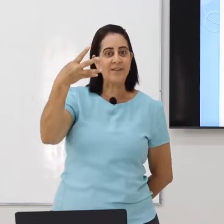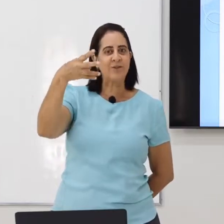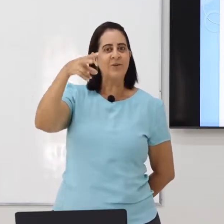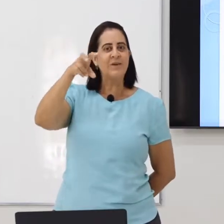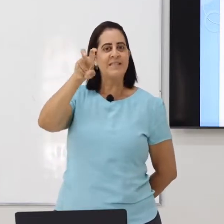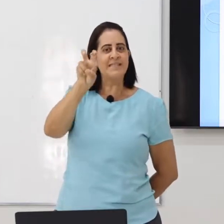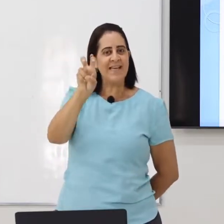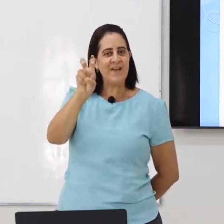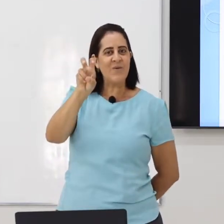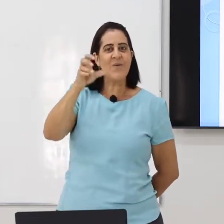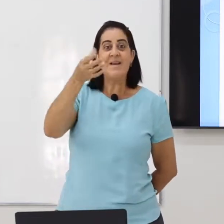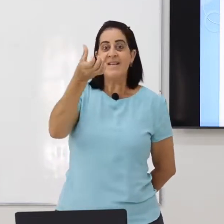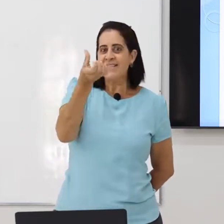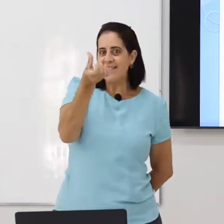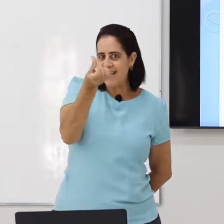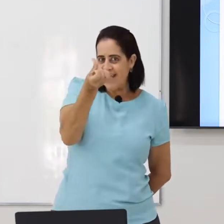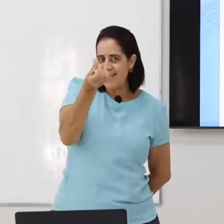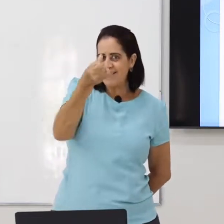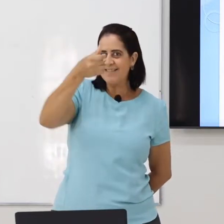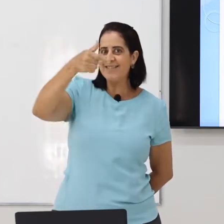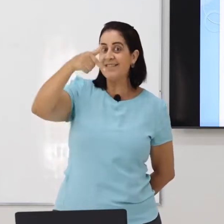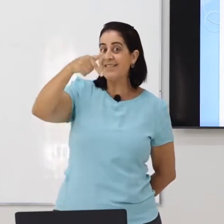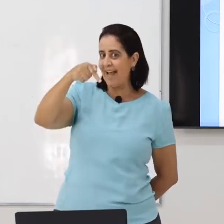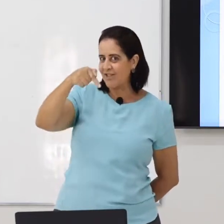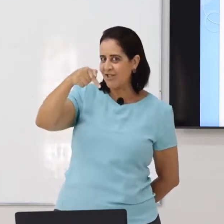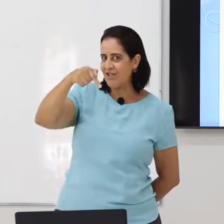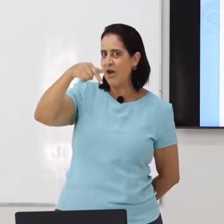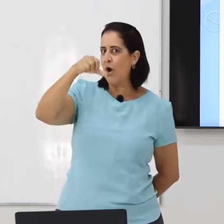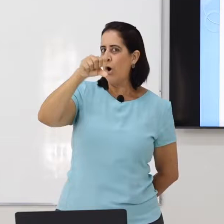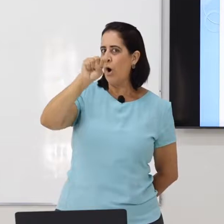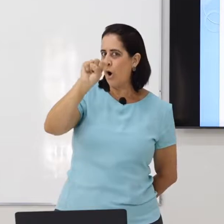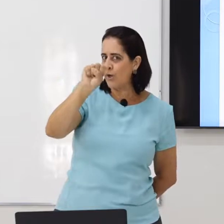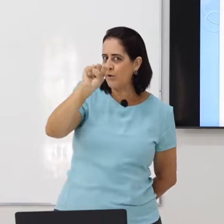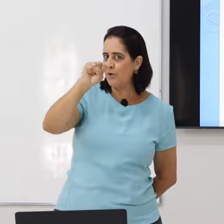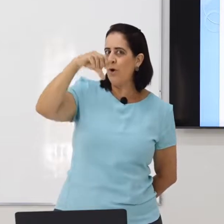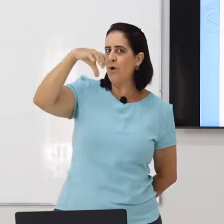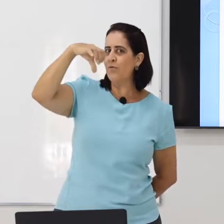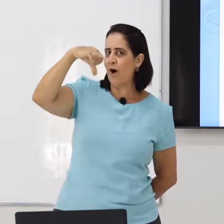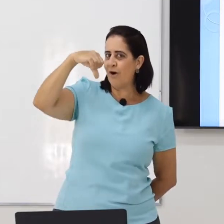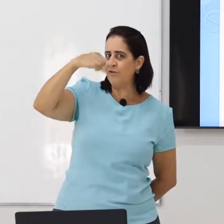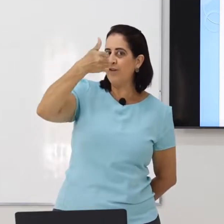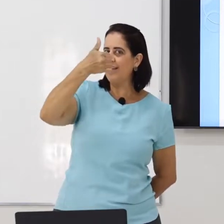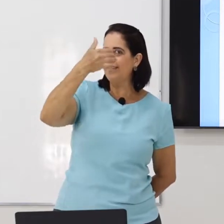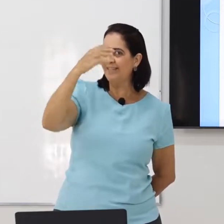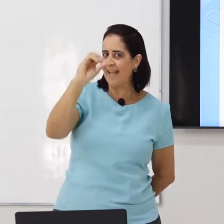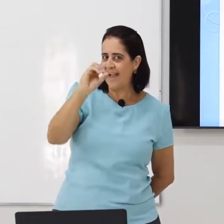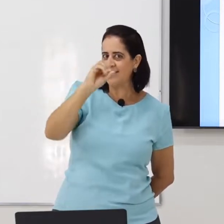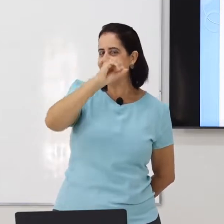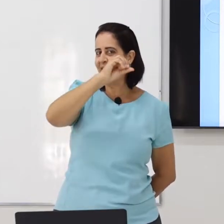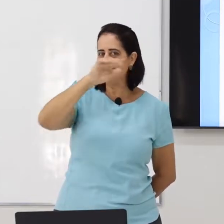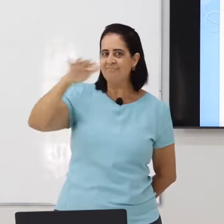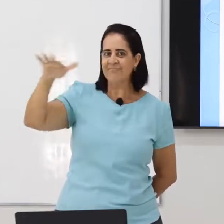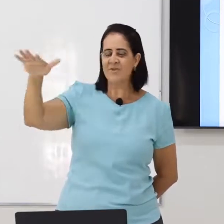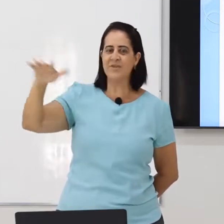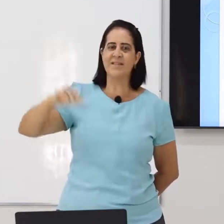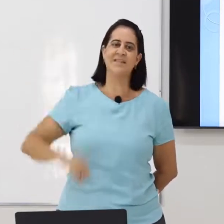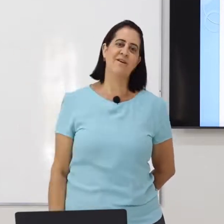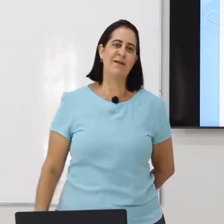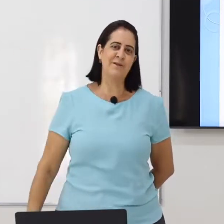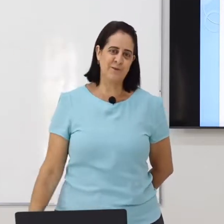4, 5, 6, 7, 8, 9, 10 e sucessivamente todos